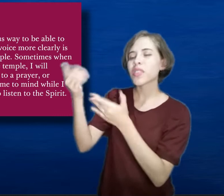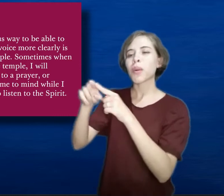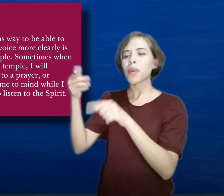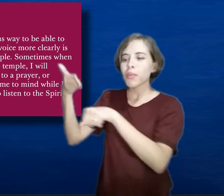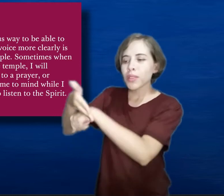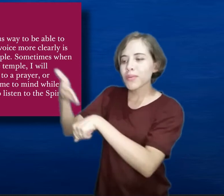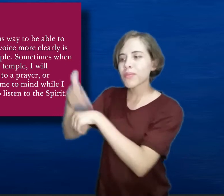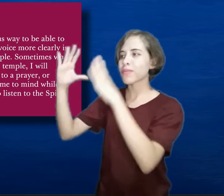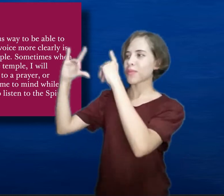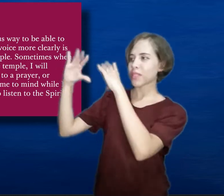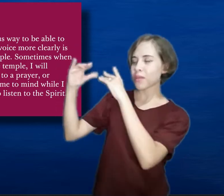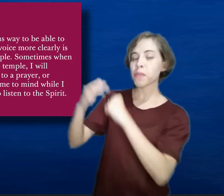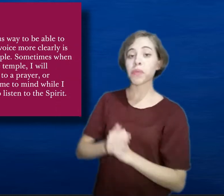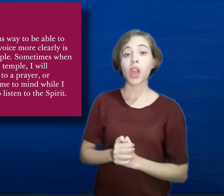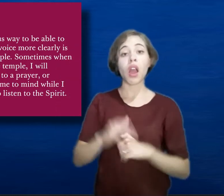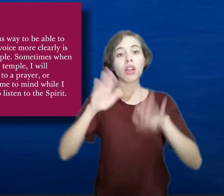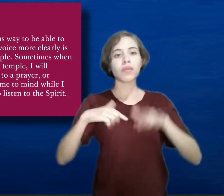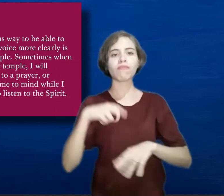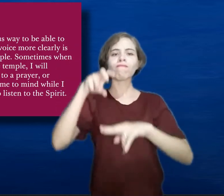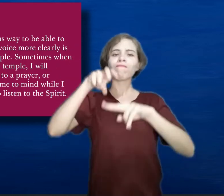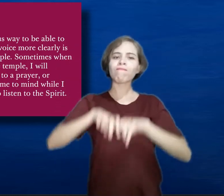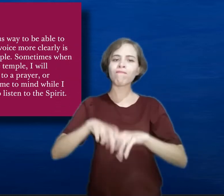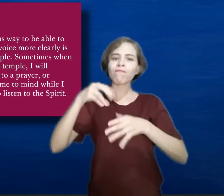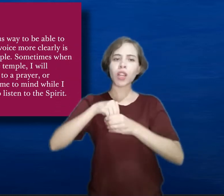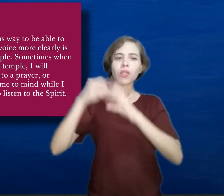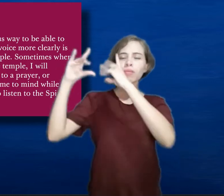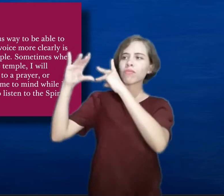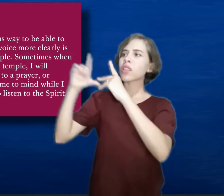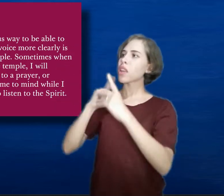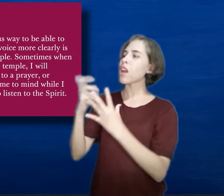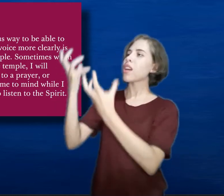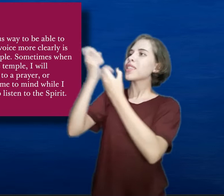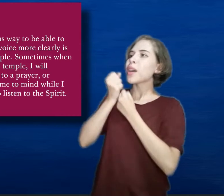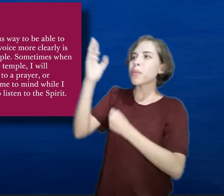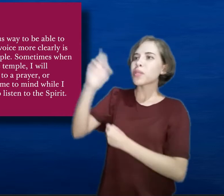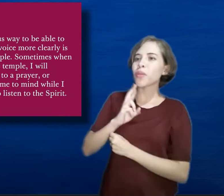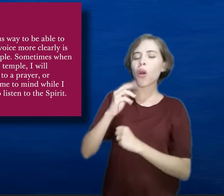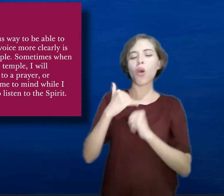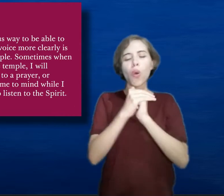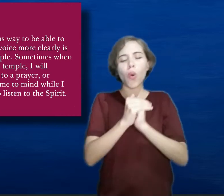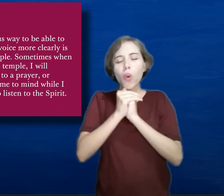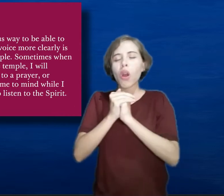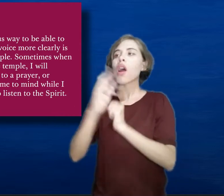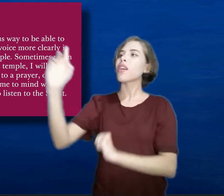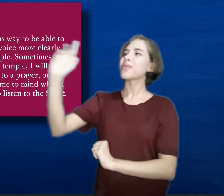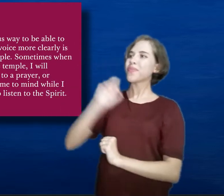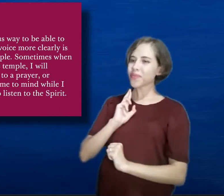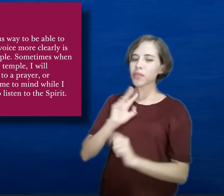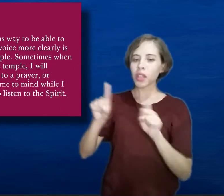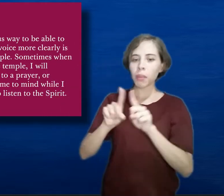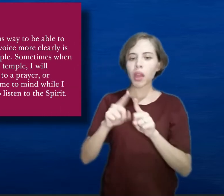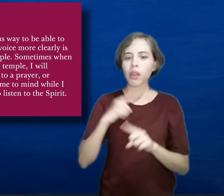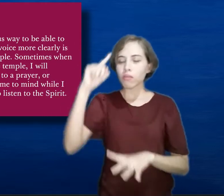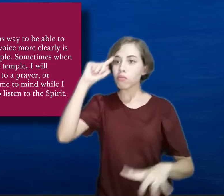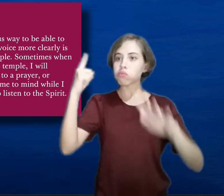ouvir a voz do Salvador com mais clareza, frequentando o templo. Às vezes, quando ela está sentada no